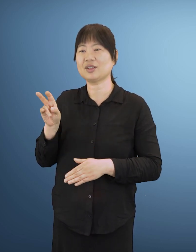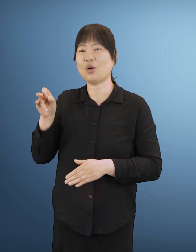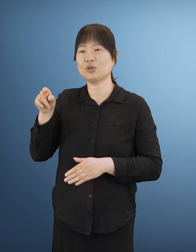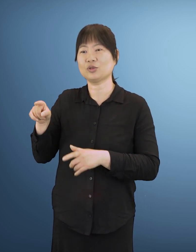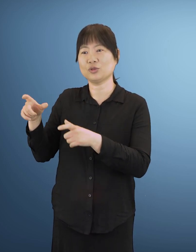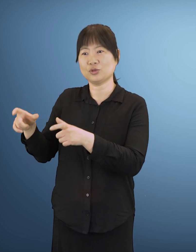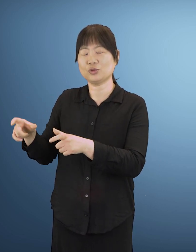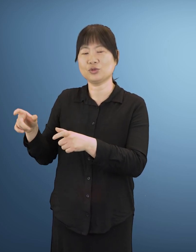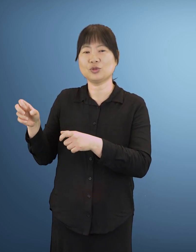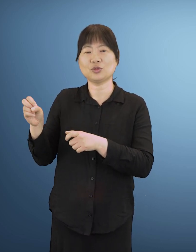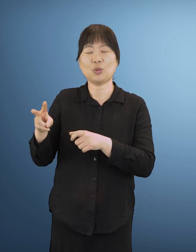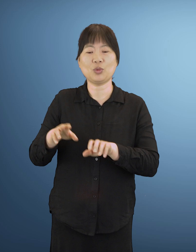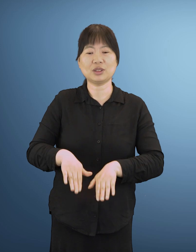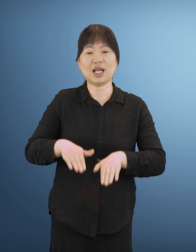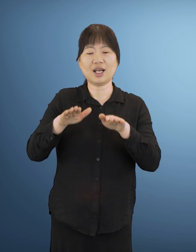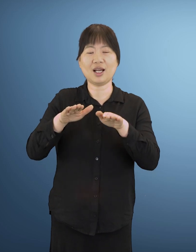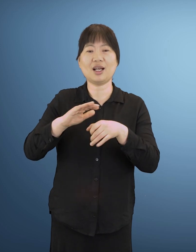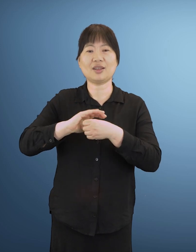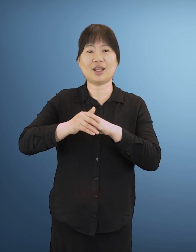어디가 맞을까요?